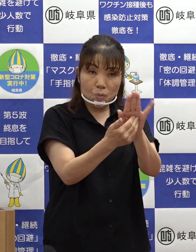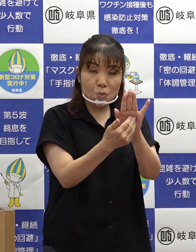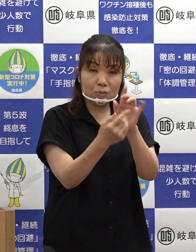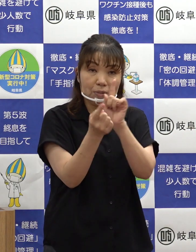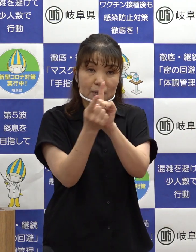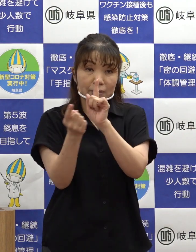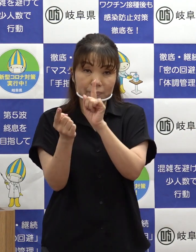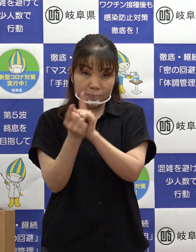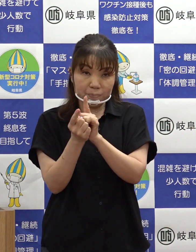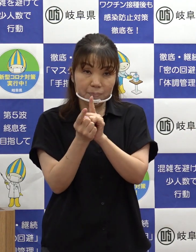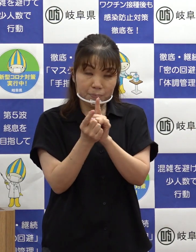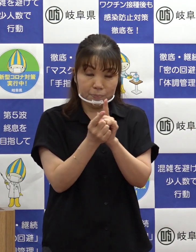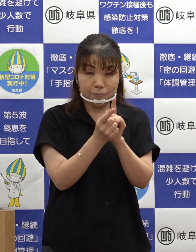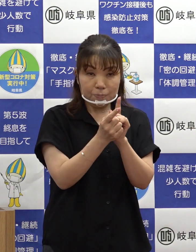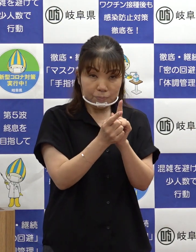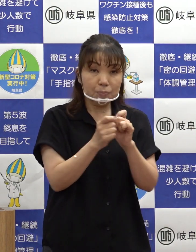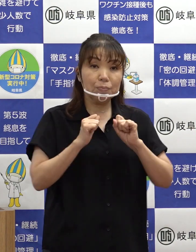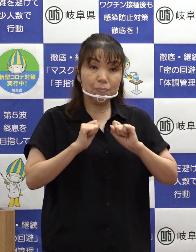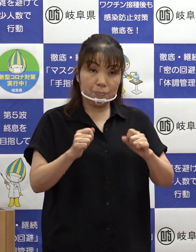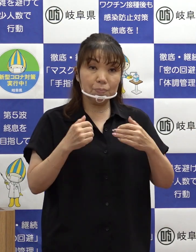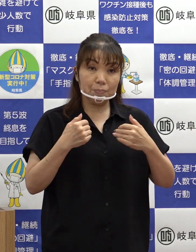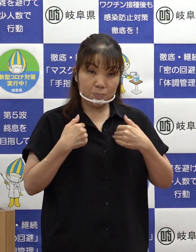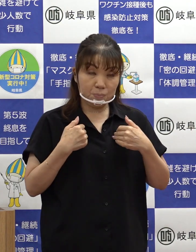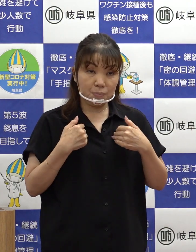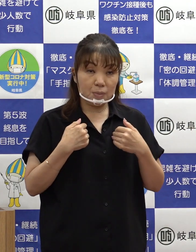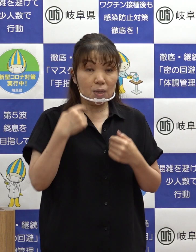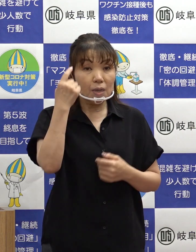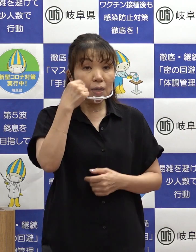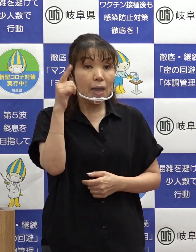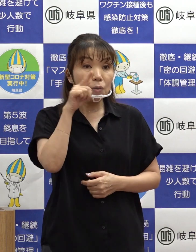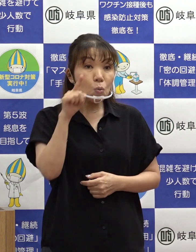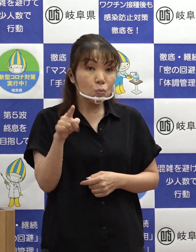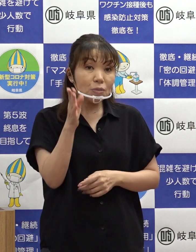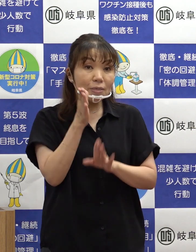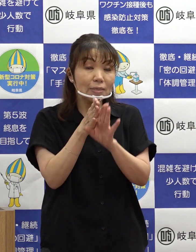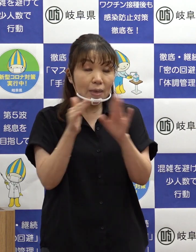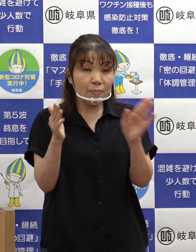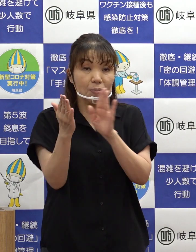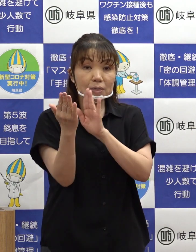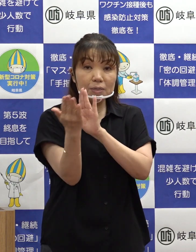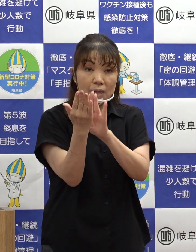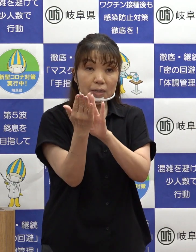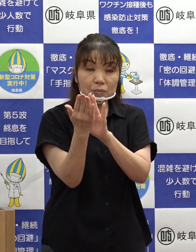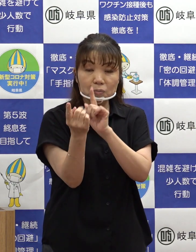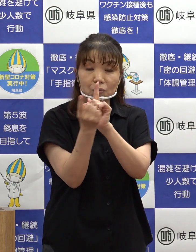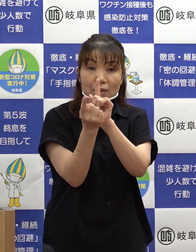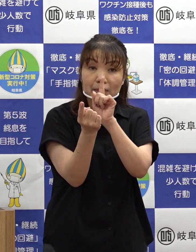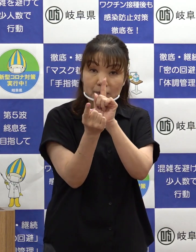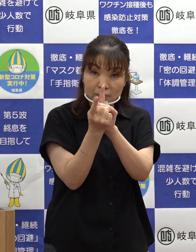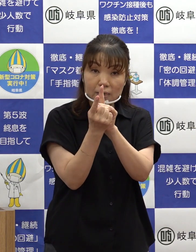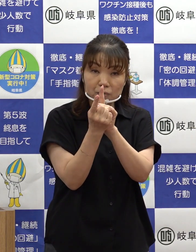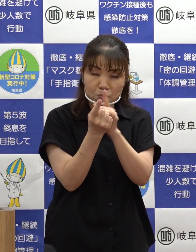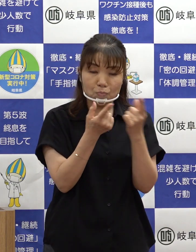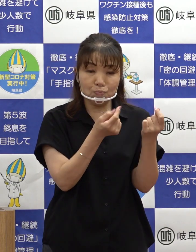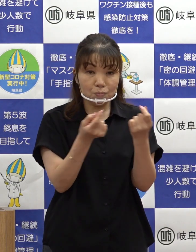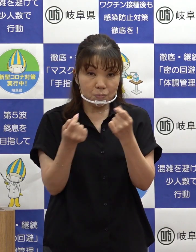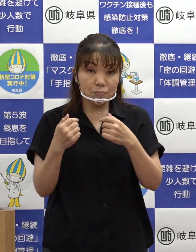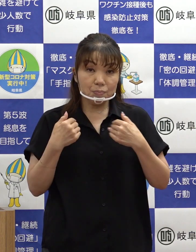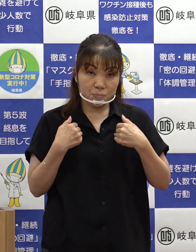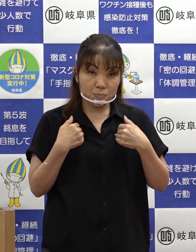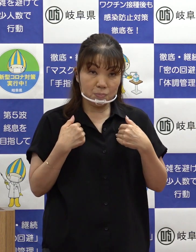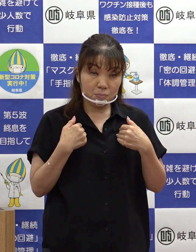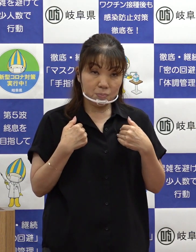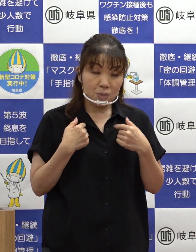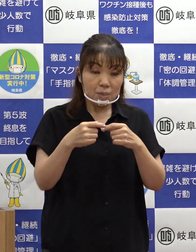ール並べております。それから外国人県民に対する対策もさらに徹底する必要があるということでございます。から以